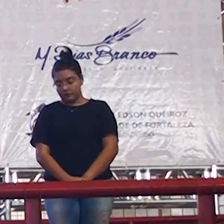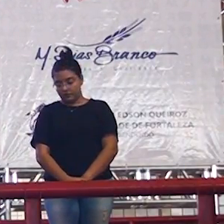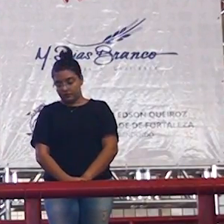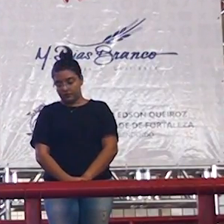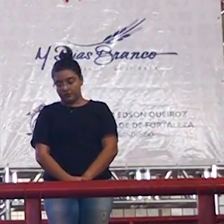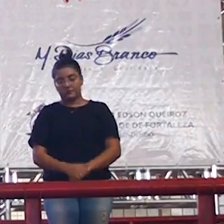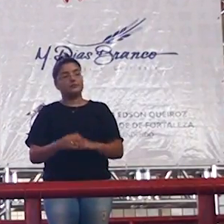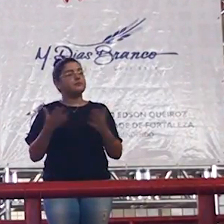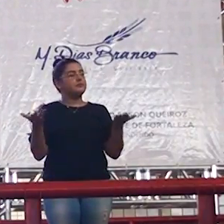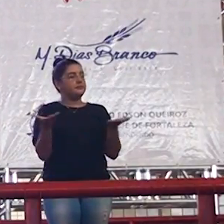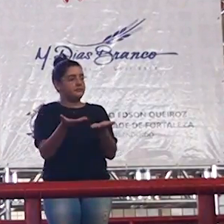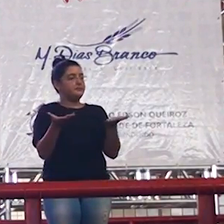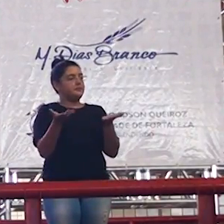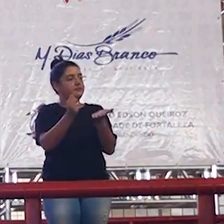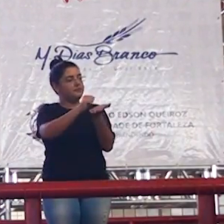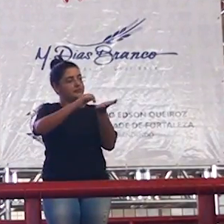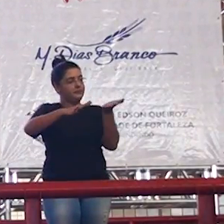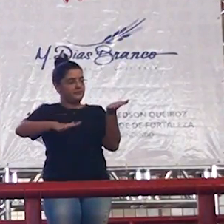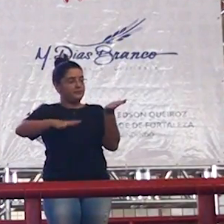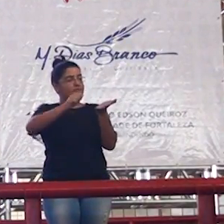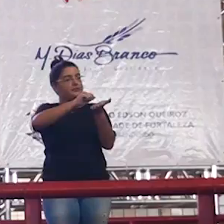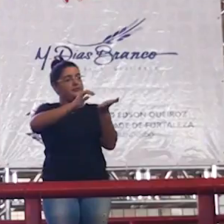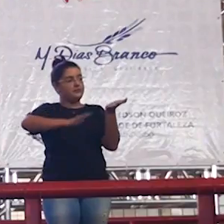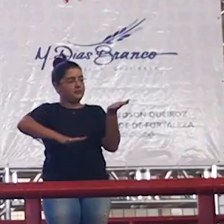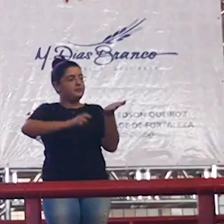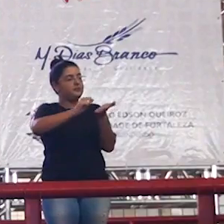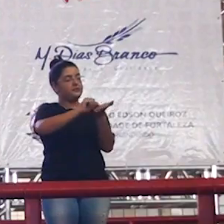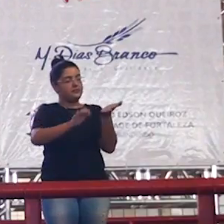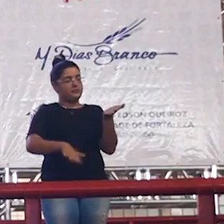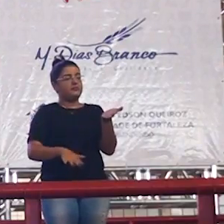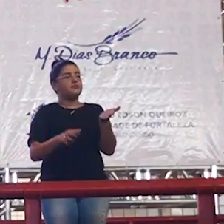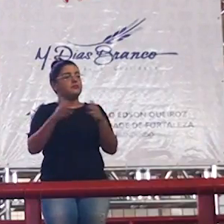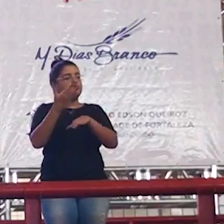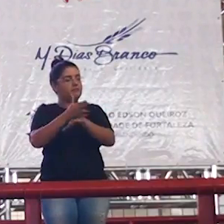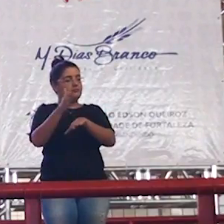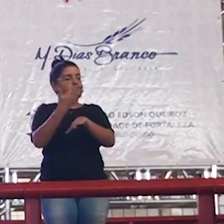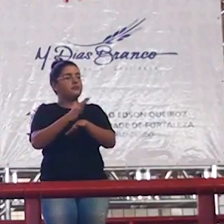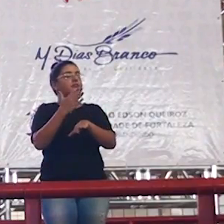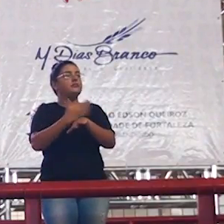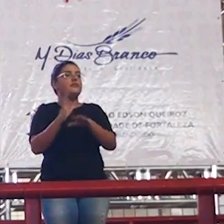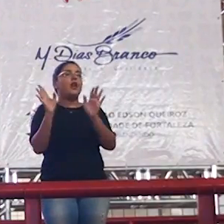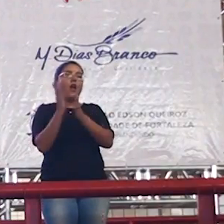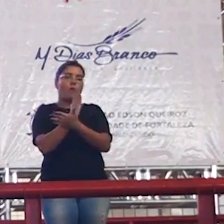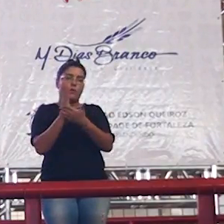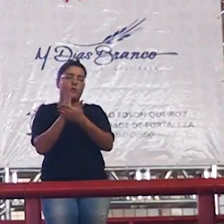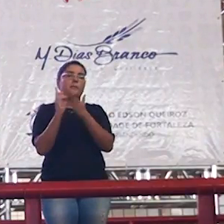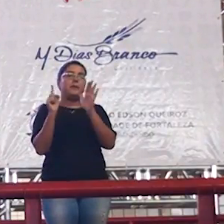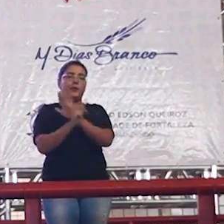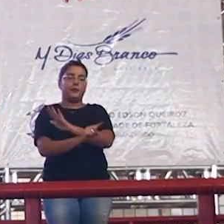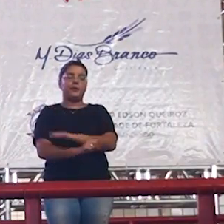Opa! Coloque aí nos exercícios de aprendizagem. Vamos resolver agora alguns itens.